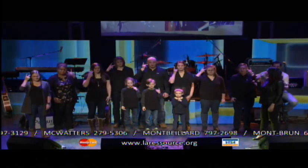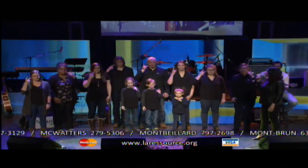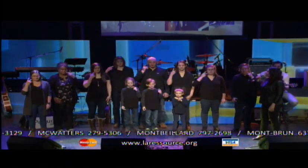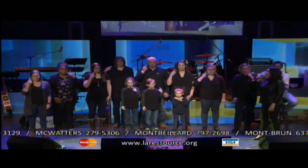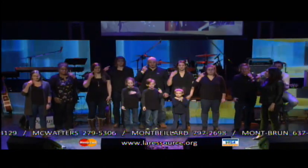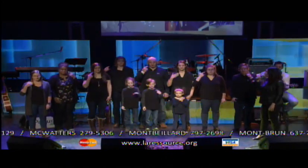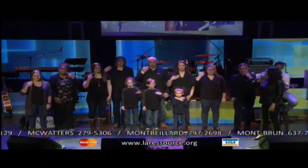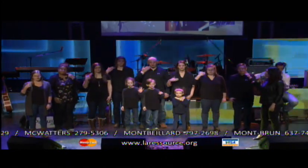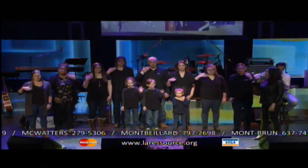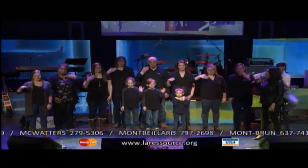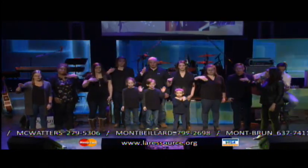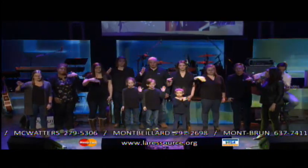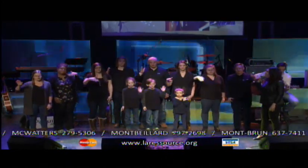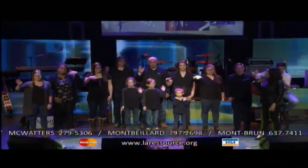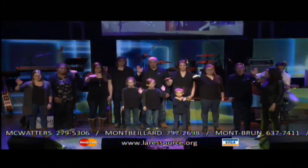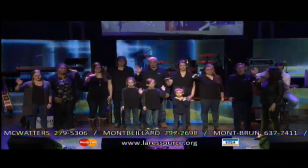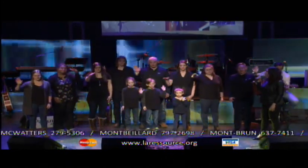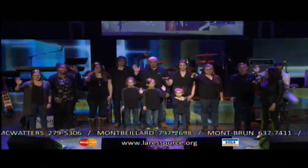Parrain, je